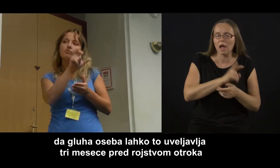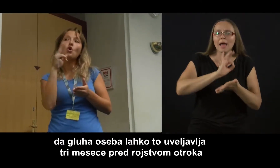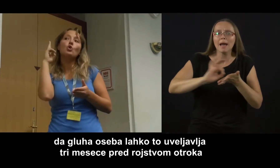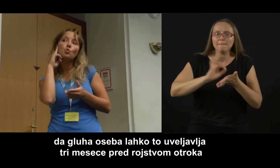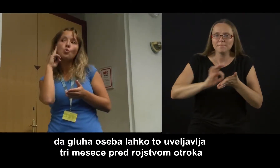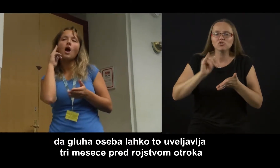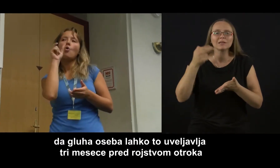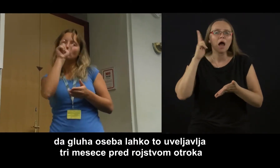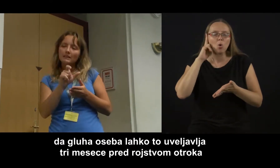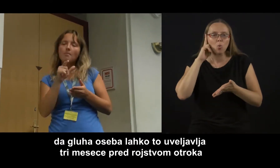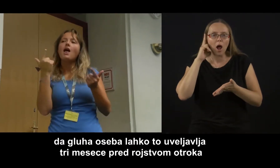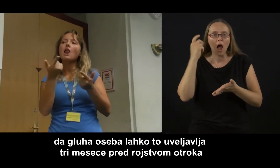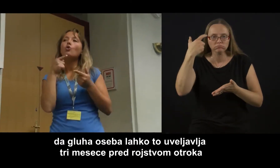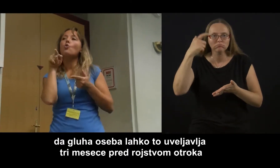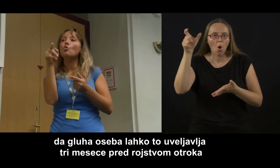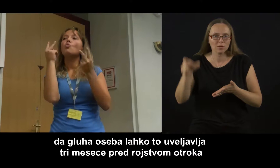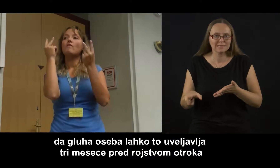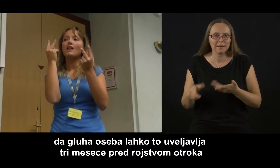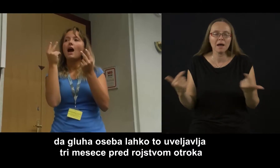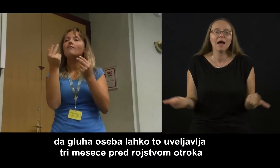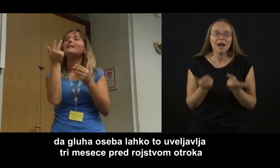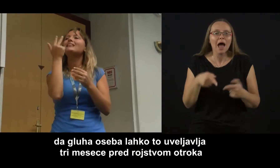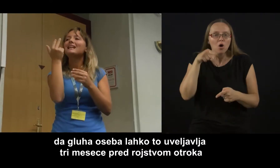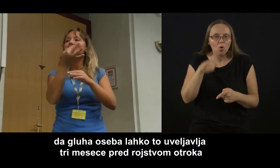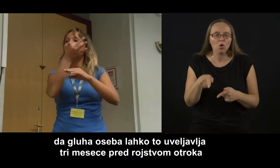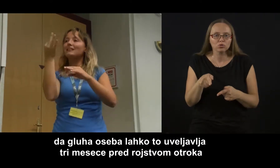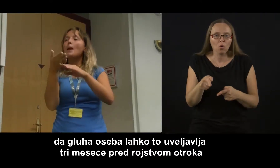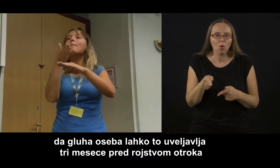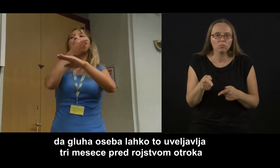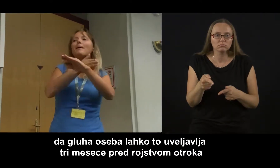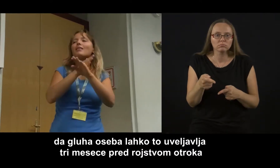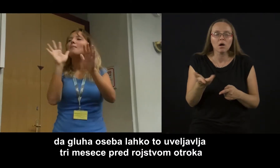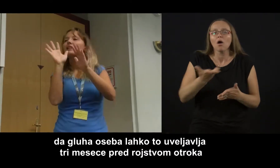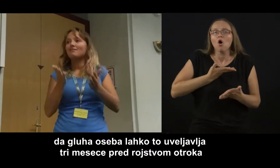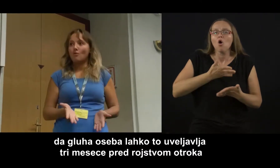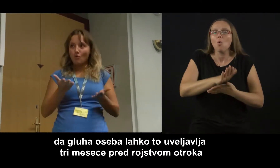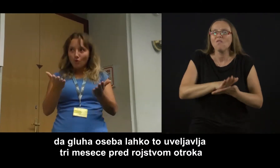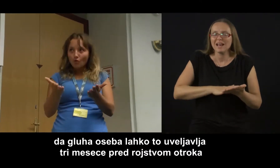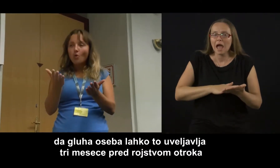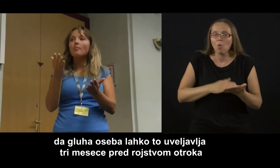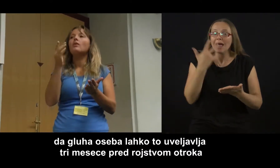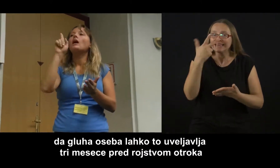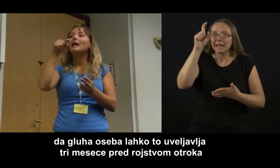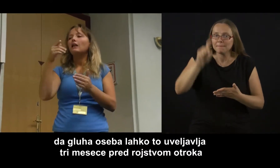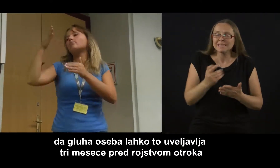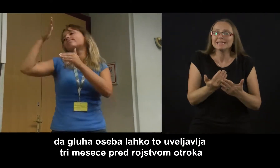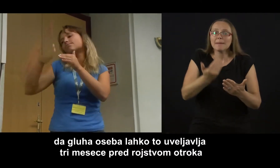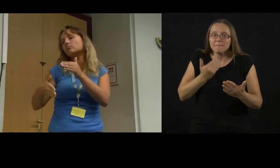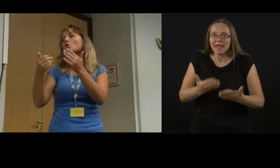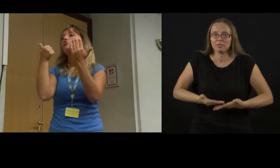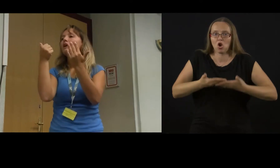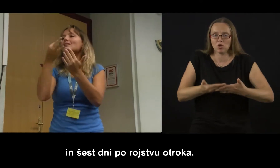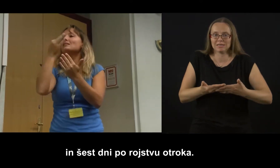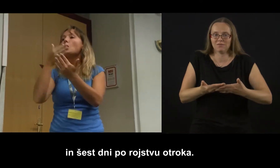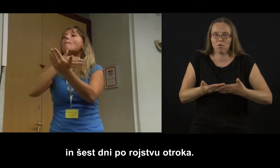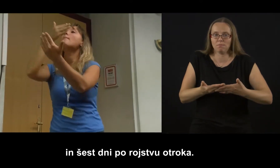piše, da gluha oseba lahko to uveljavlja 3 mesece pred rojstvom otroka in